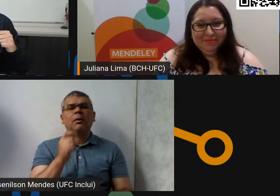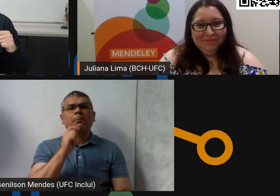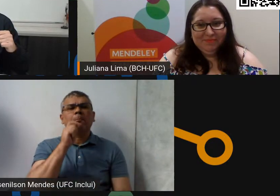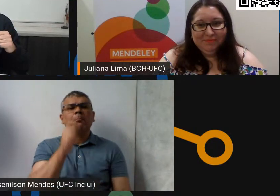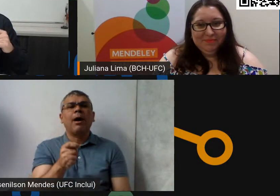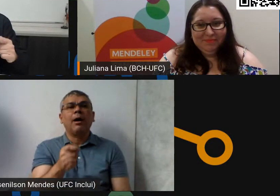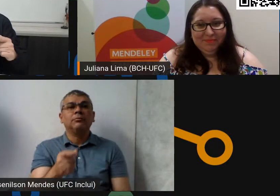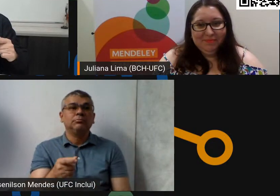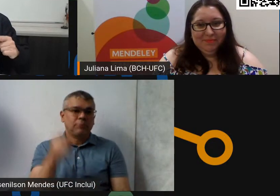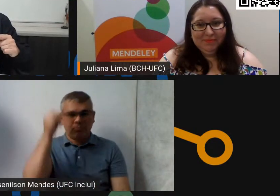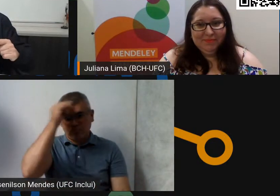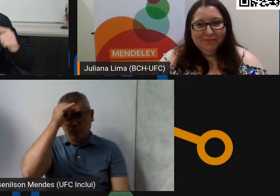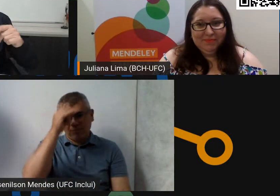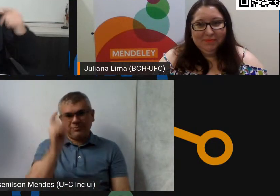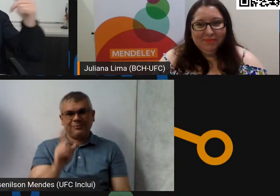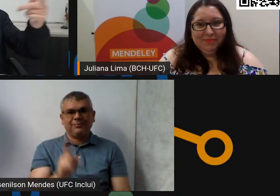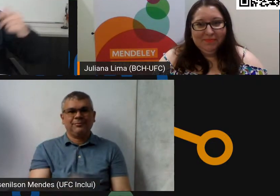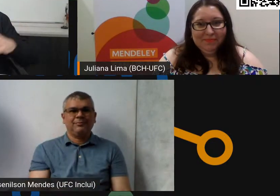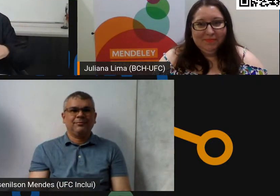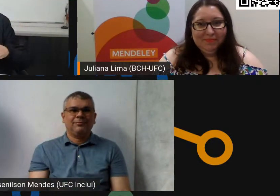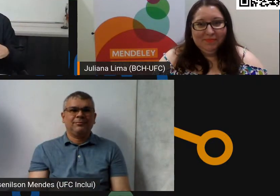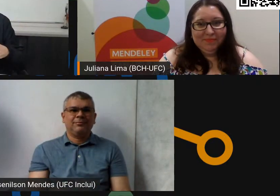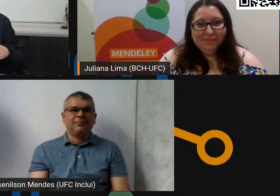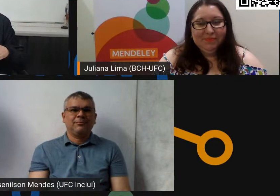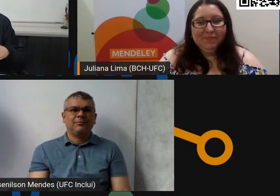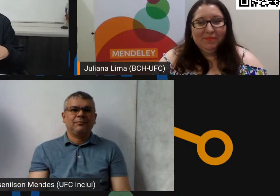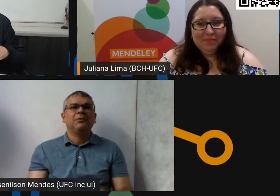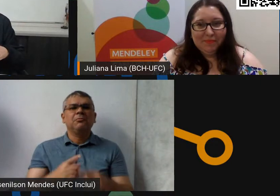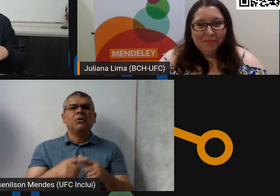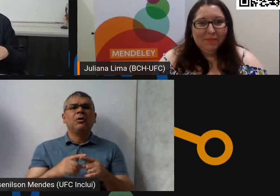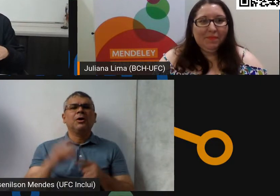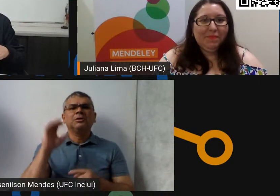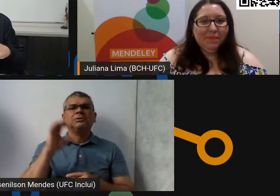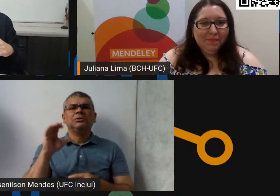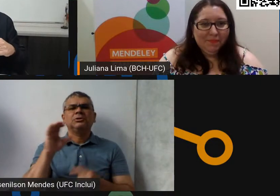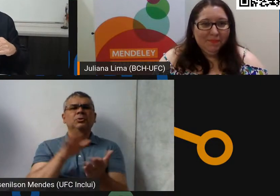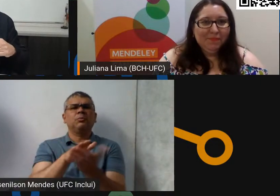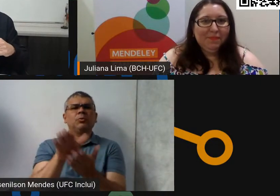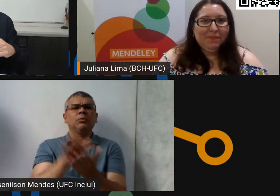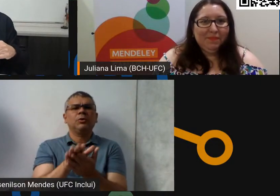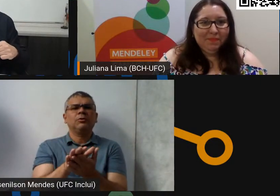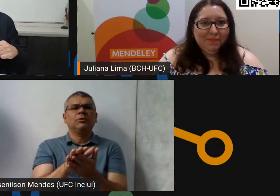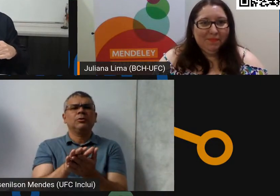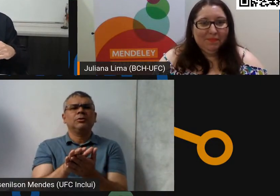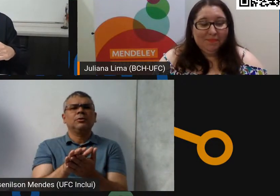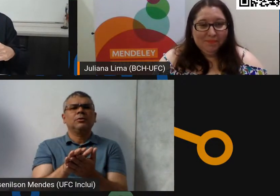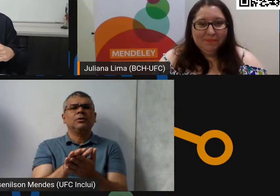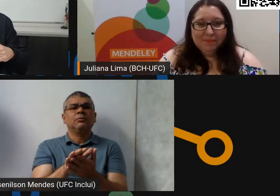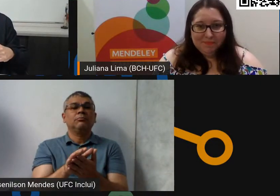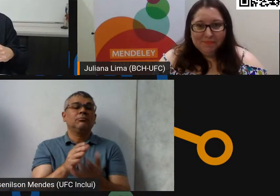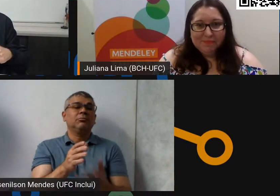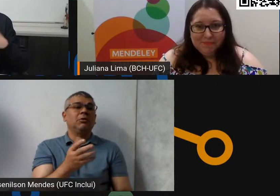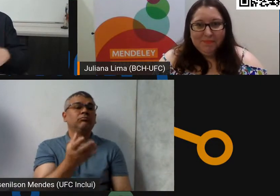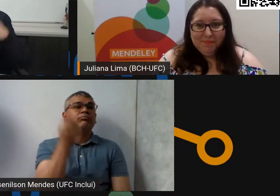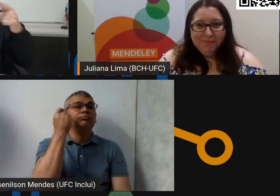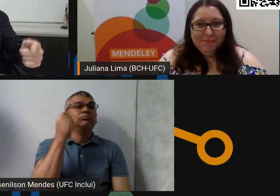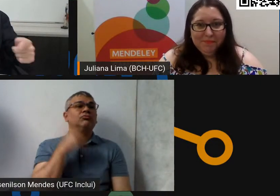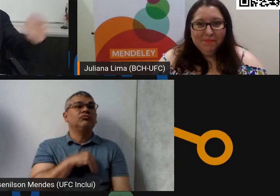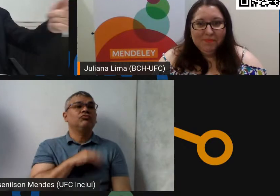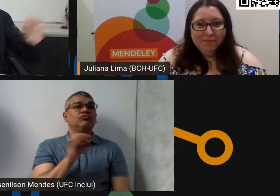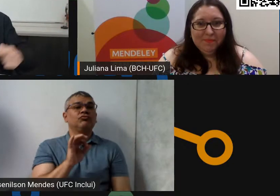cientista não recebe pelos trabalhos que são publicados? Porque quando ele publica livro, ele recebe. Mas